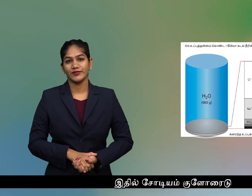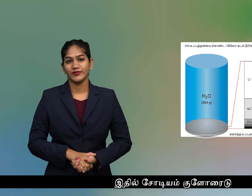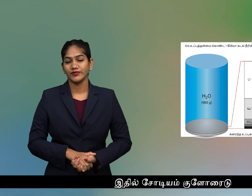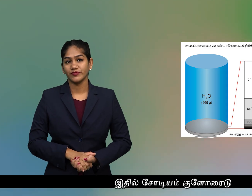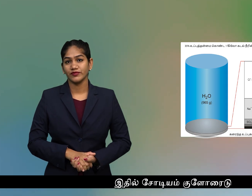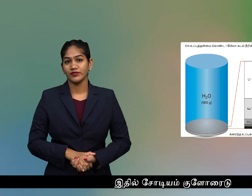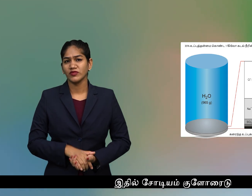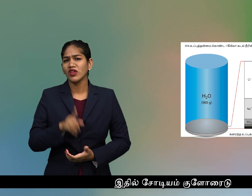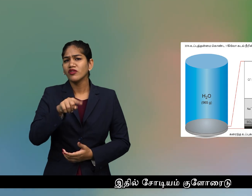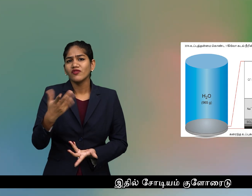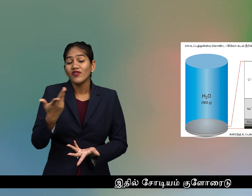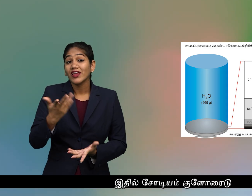இதில் சோடியம் குளோரைடு